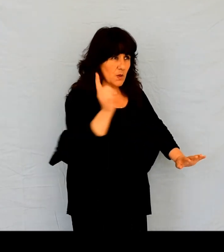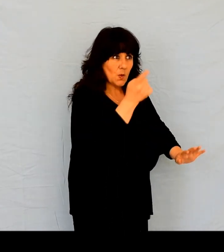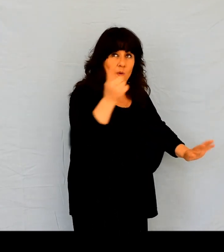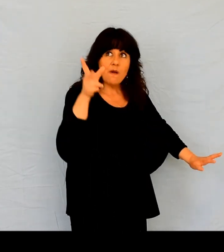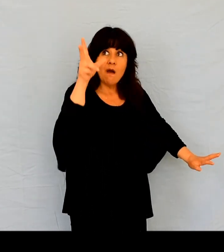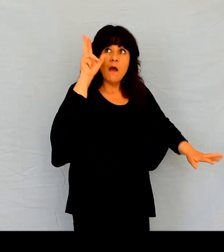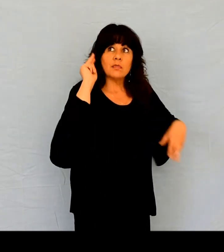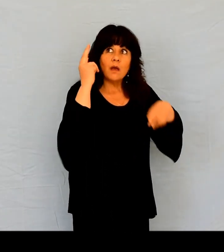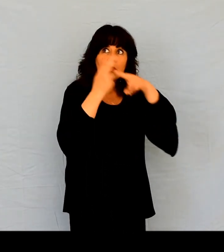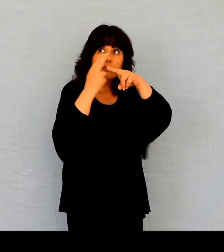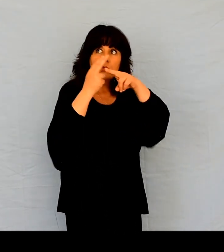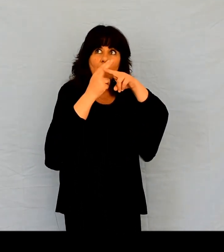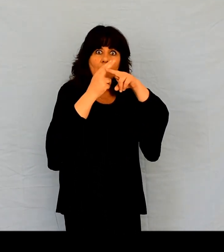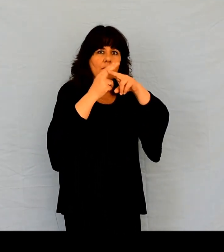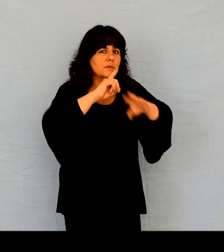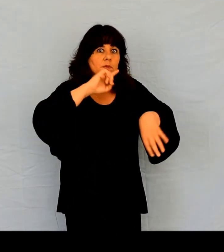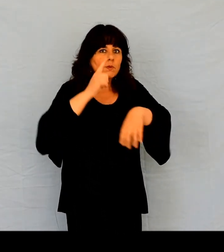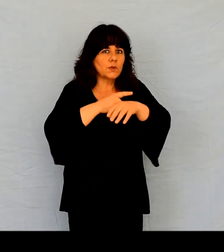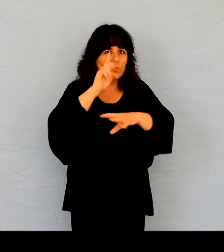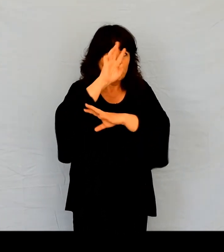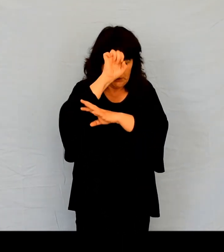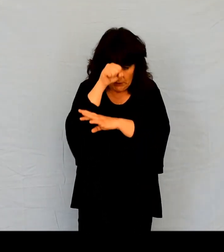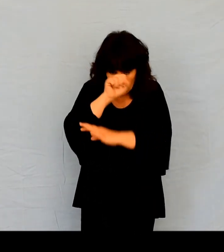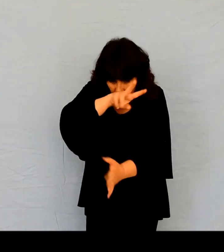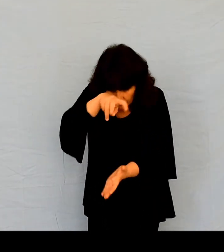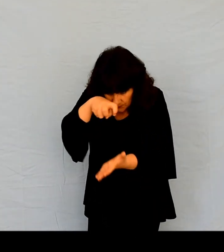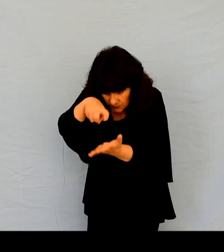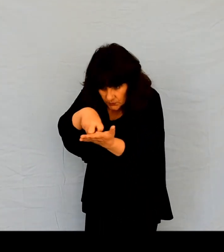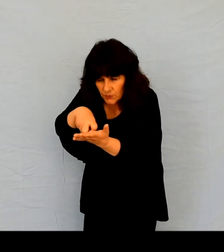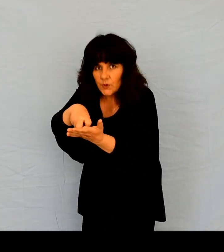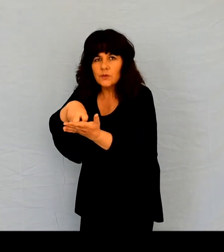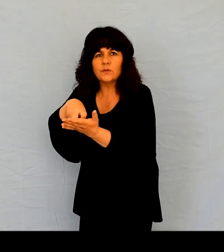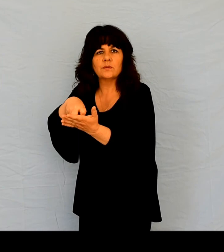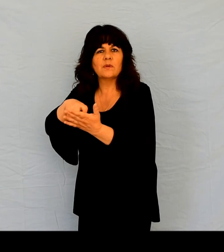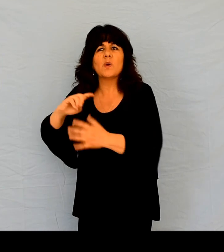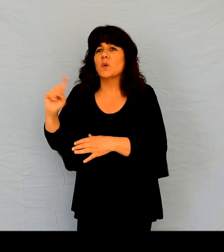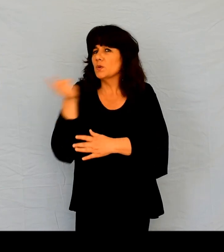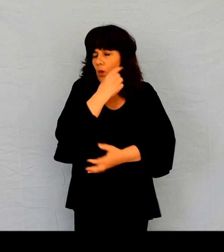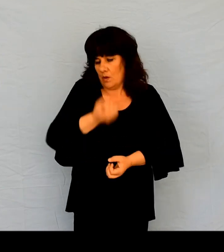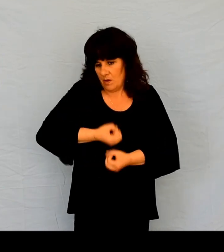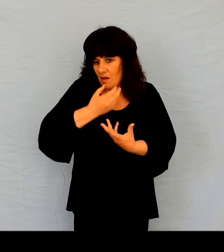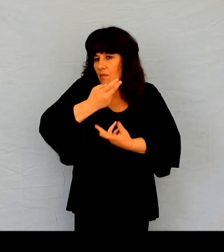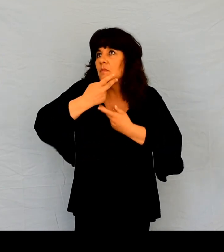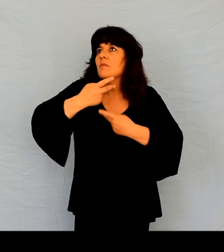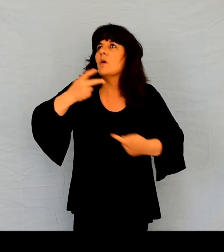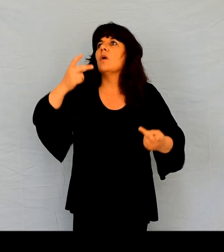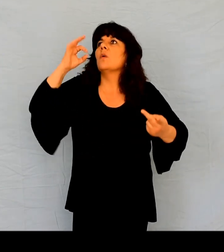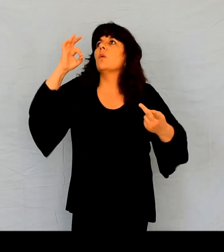toute langue proclame Jésus-Christ est Seigneur, à la gloire de Dieu le Père.